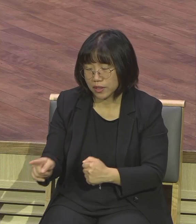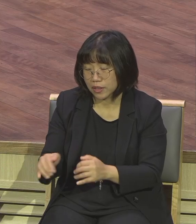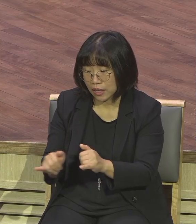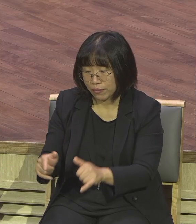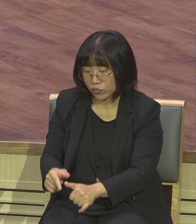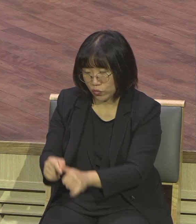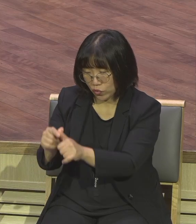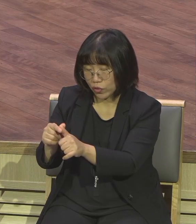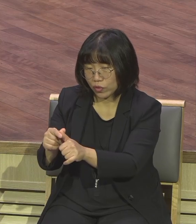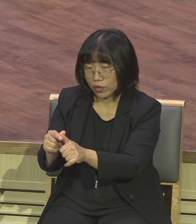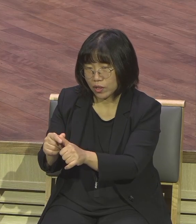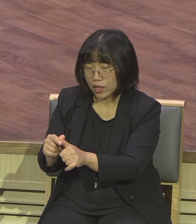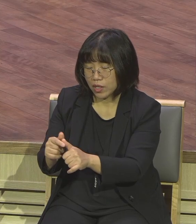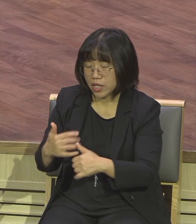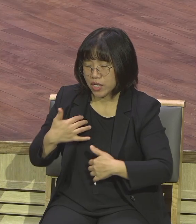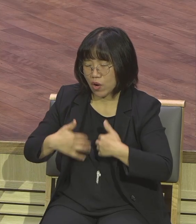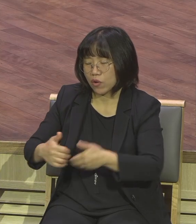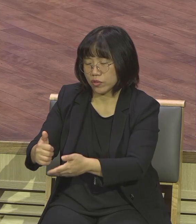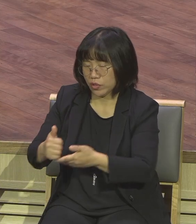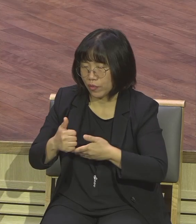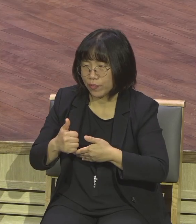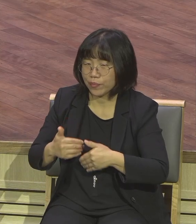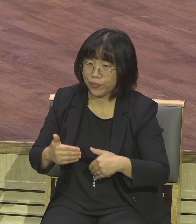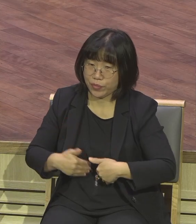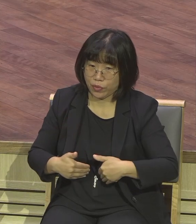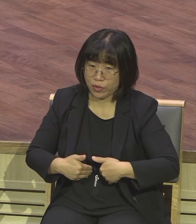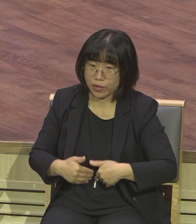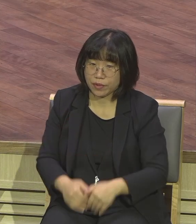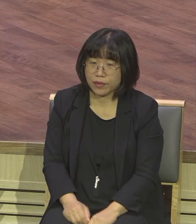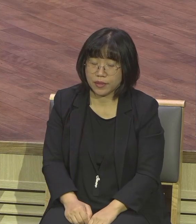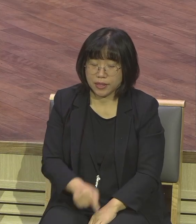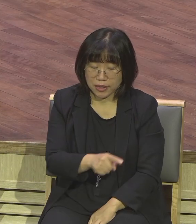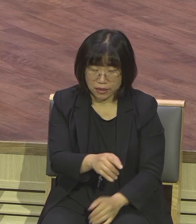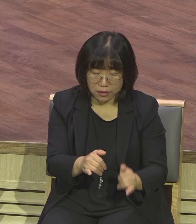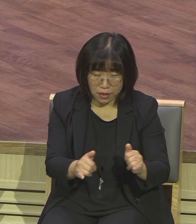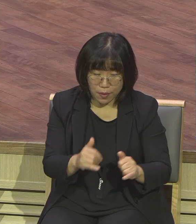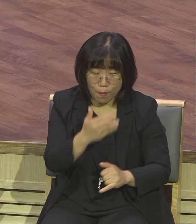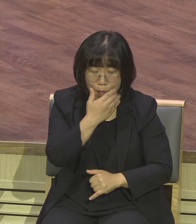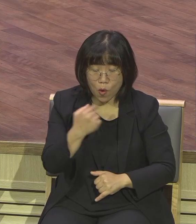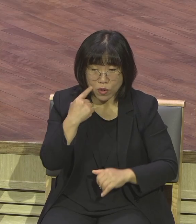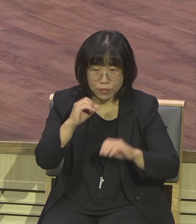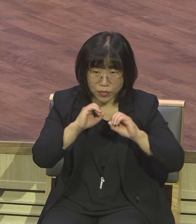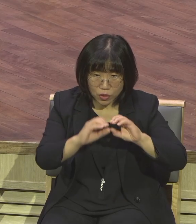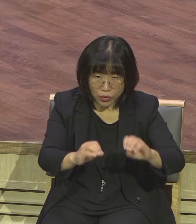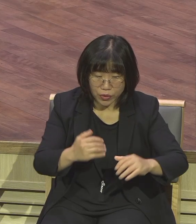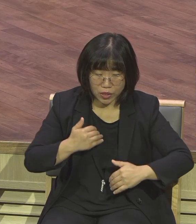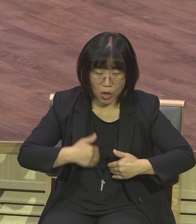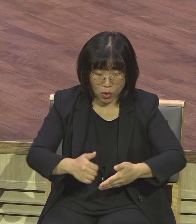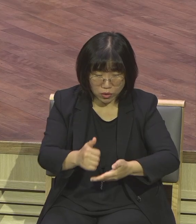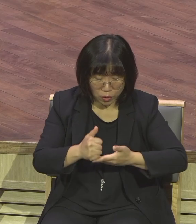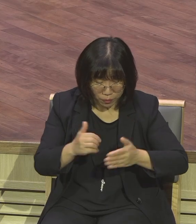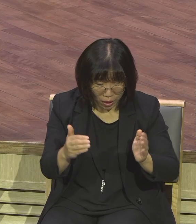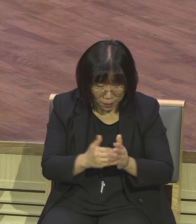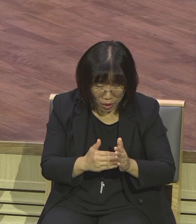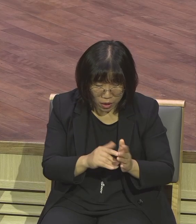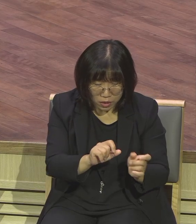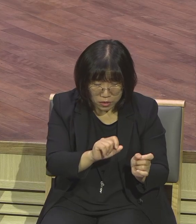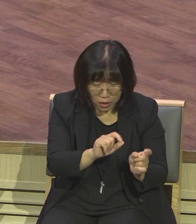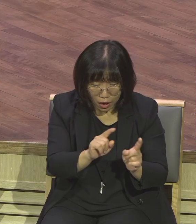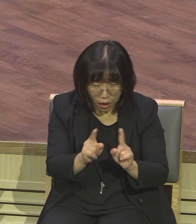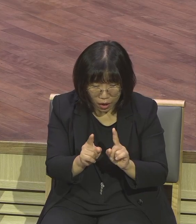영접이요. 복음을 제시해서 그 사람 살려놔야 일단 대화가 되지. 그렇죠? 죽은 상태입니다. 지금